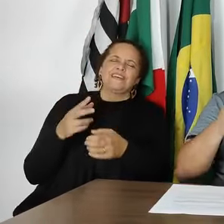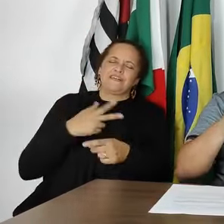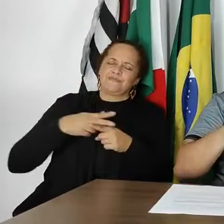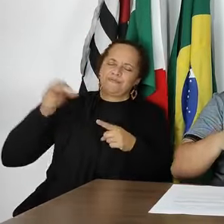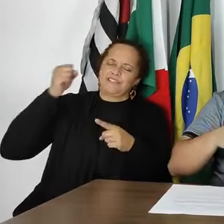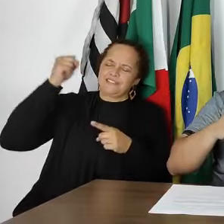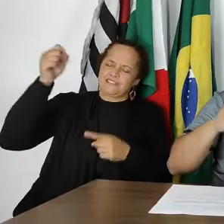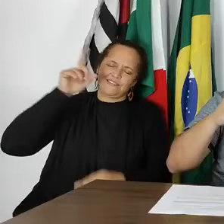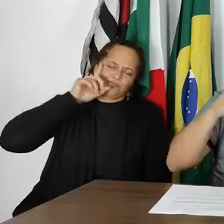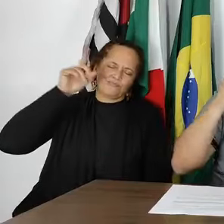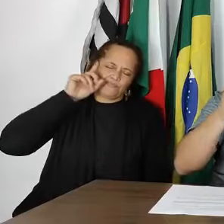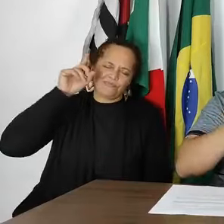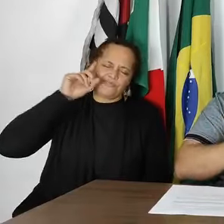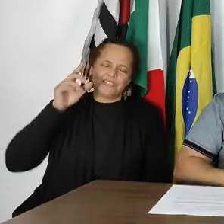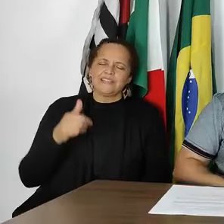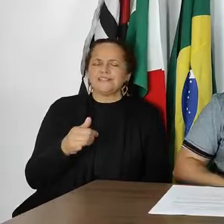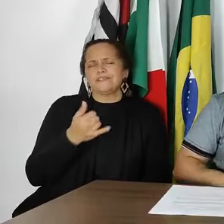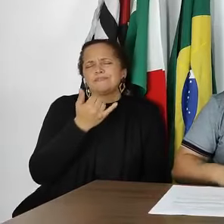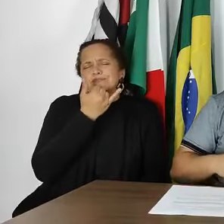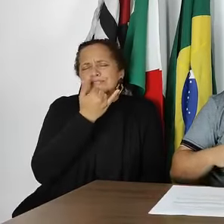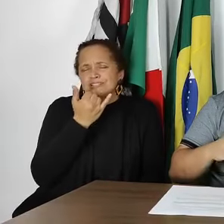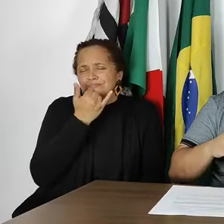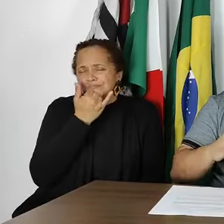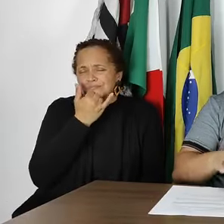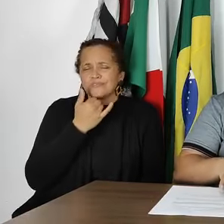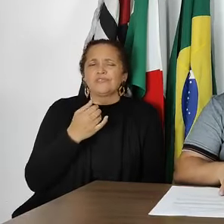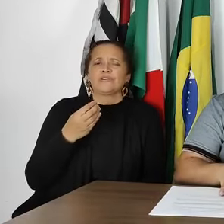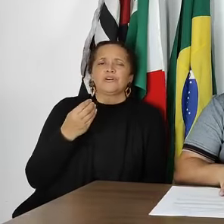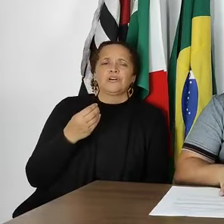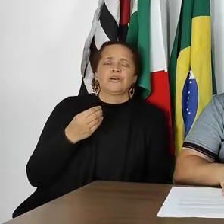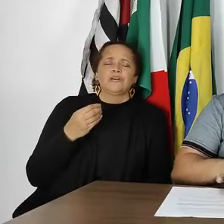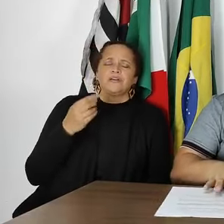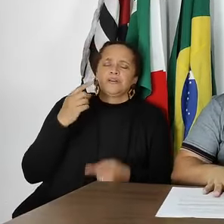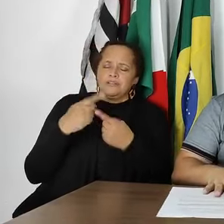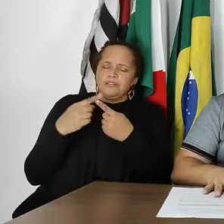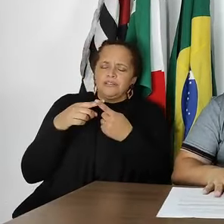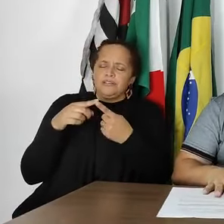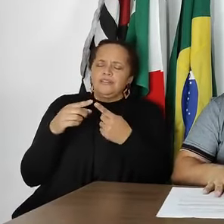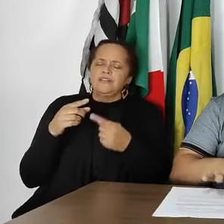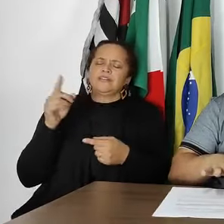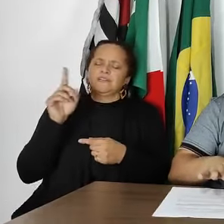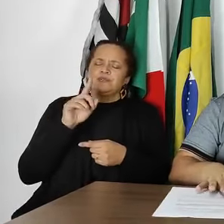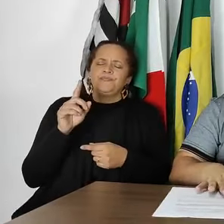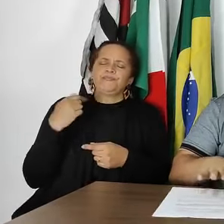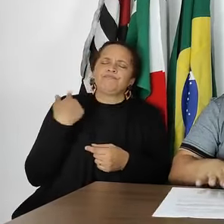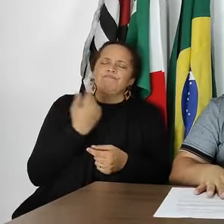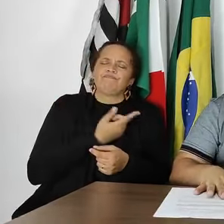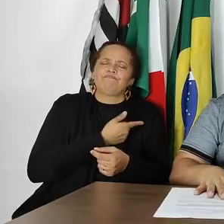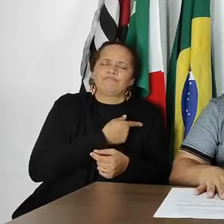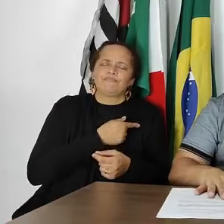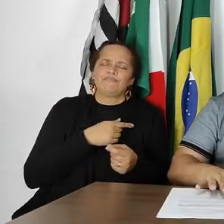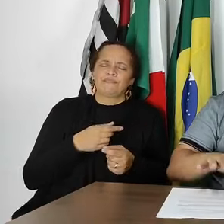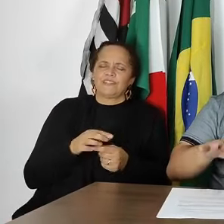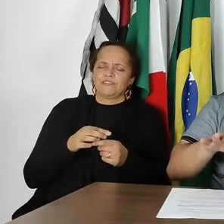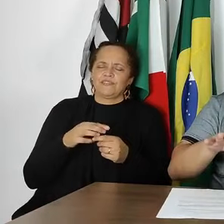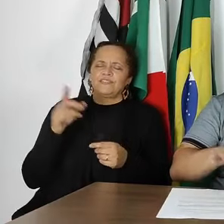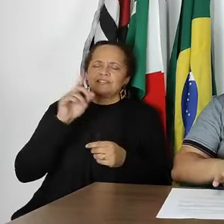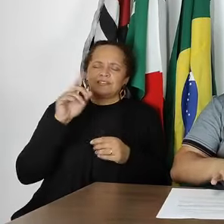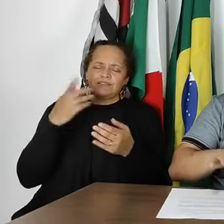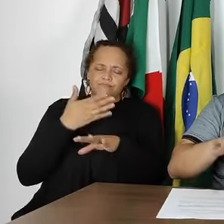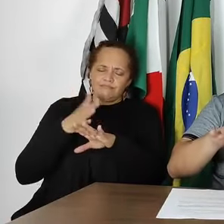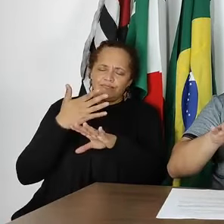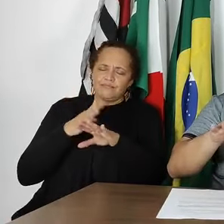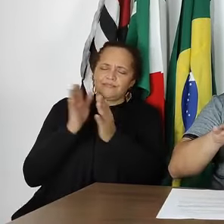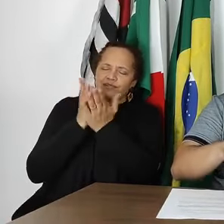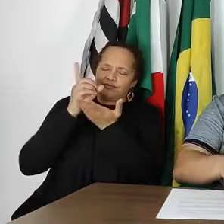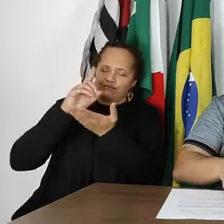nos perdoe da nossa displicência no praticar da palavra. Espírito Santo, nos ajude a nos fortalecer todo dia, porque nós sabemos